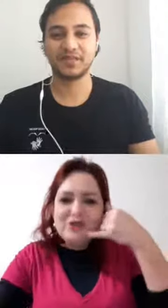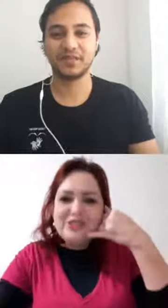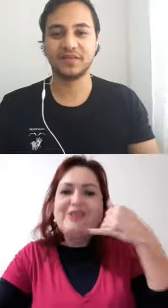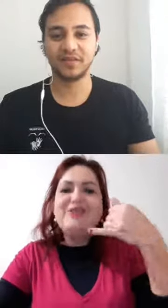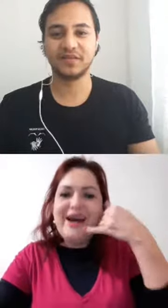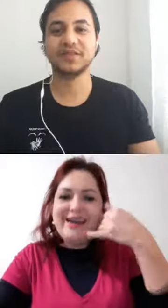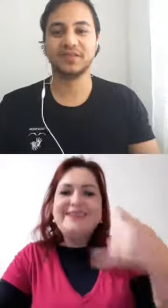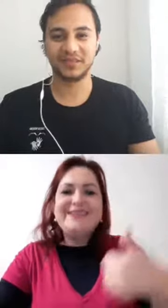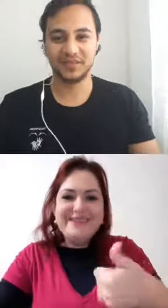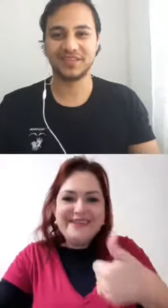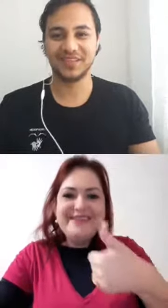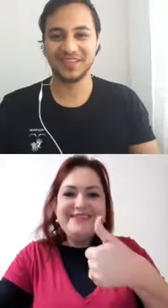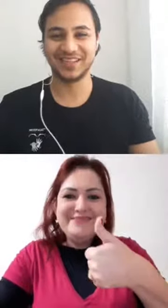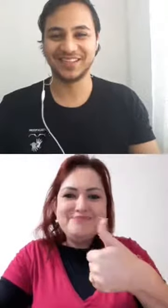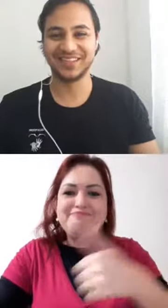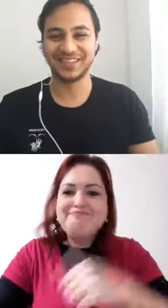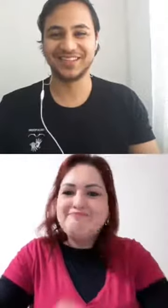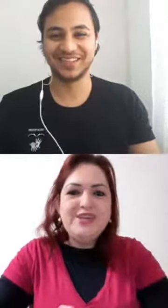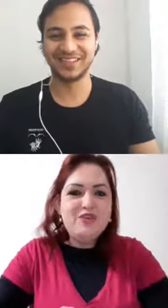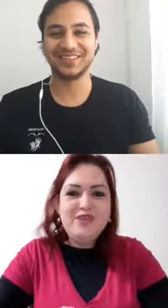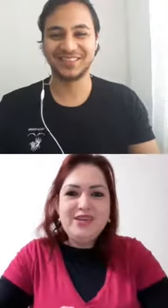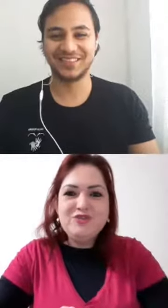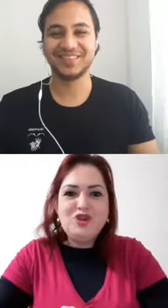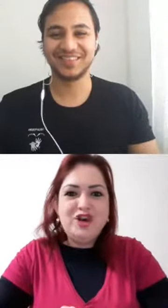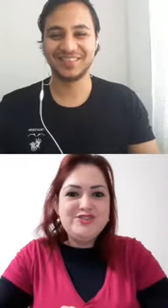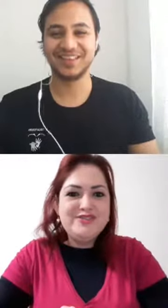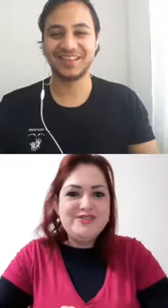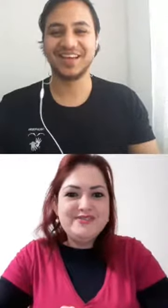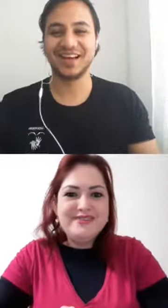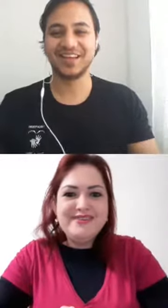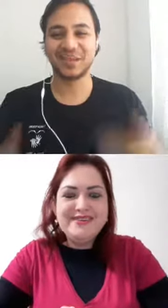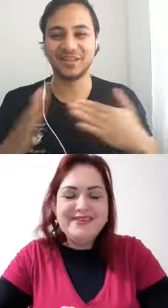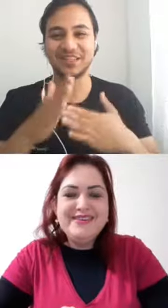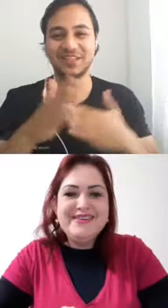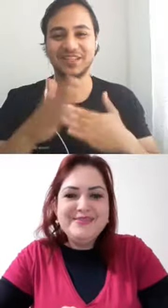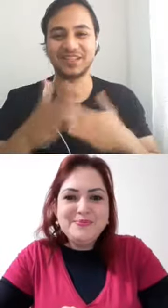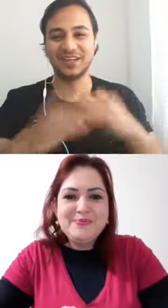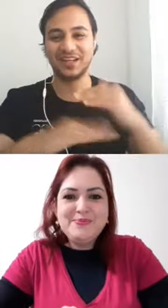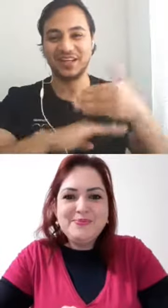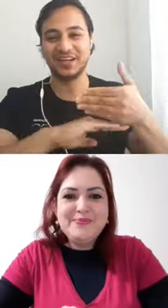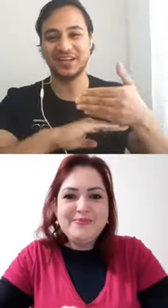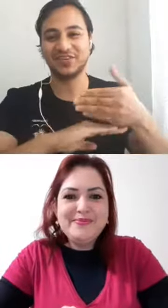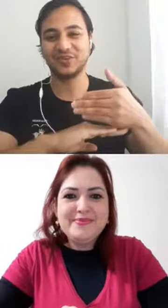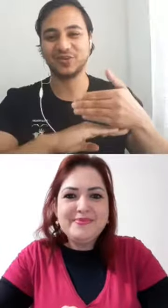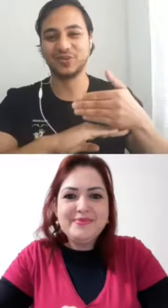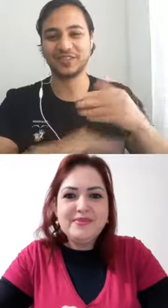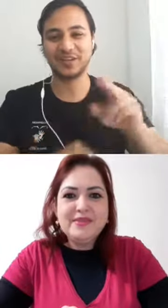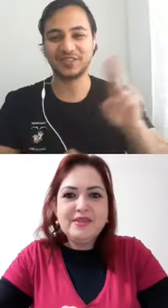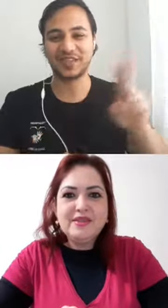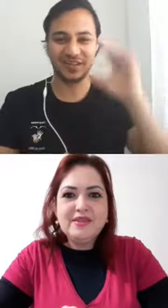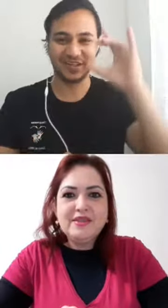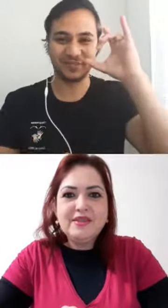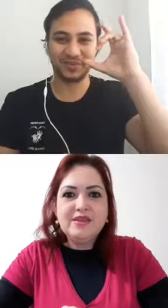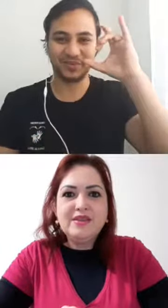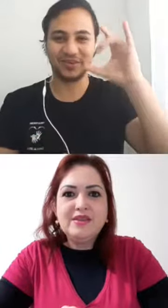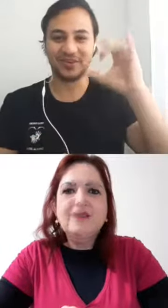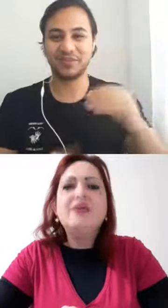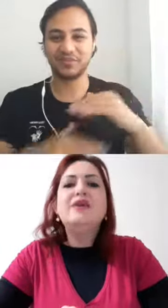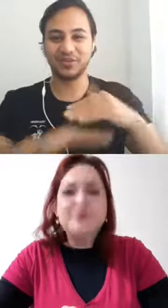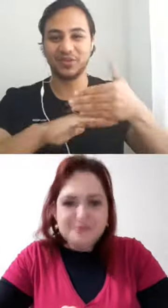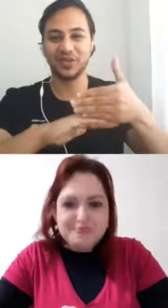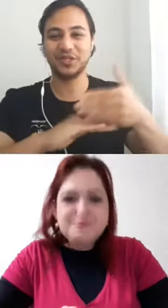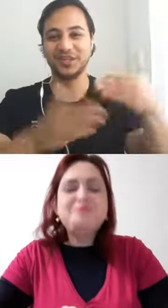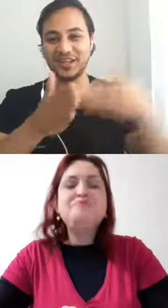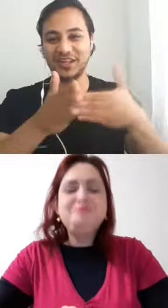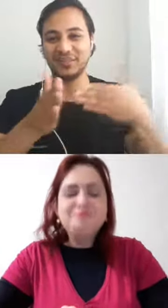só no celular. Aham, Entendi. não envia no Note. É, ele tem umas limitações, né, lá quando usa, né, o Instagram, né,